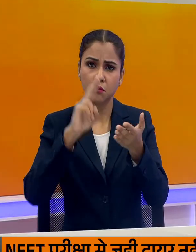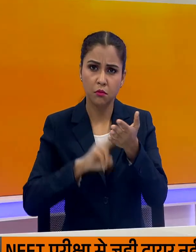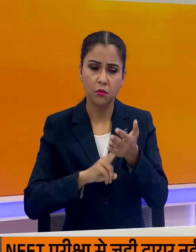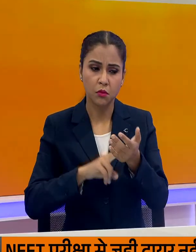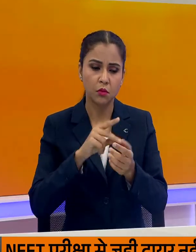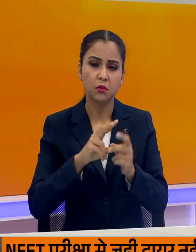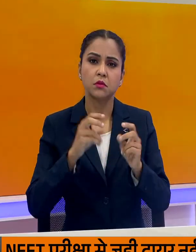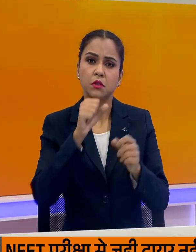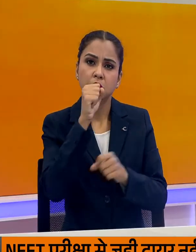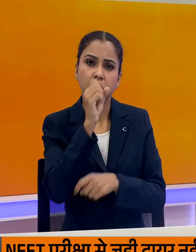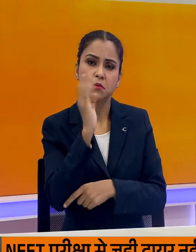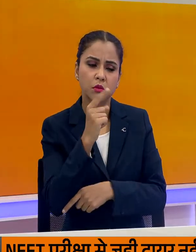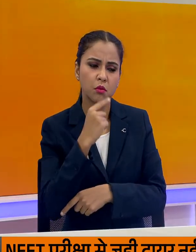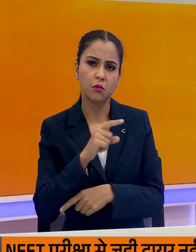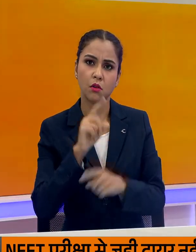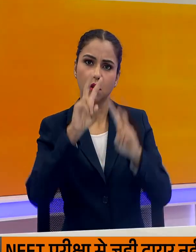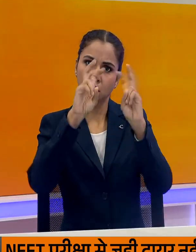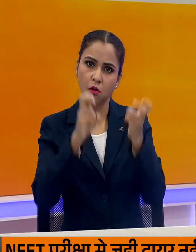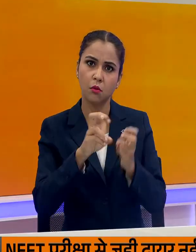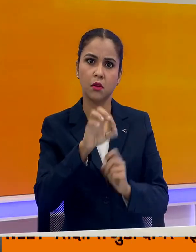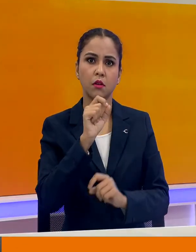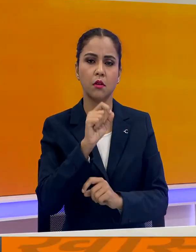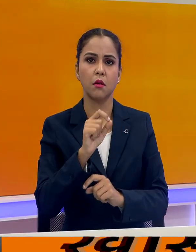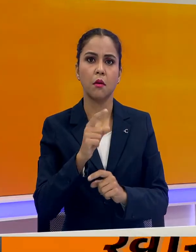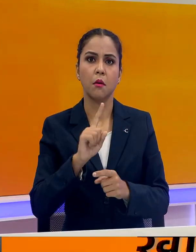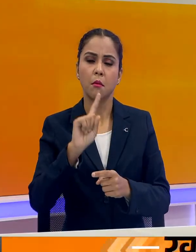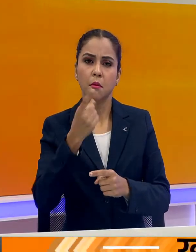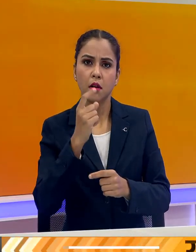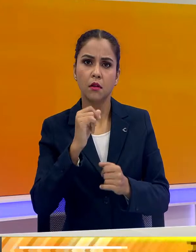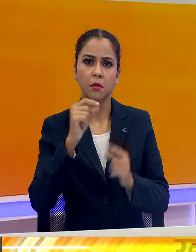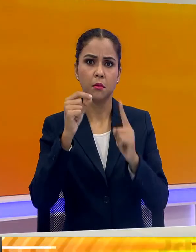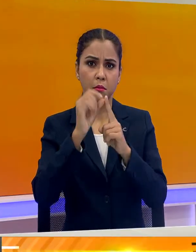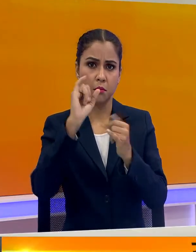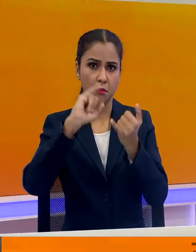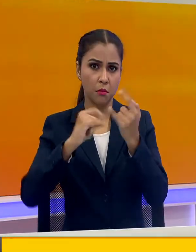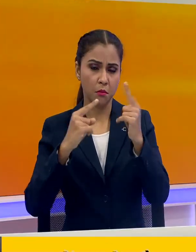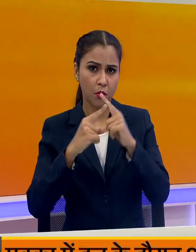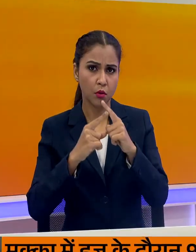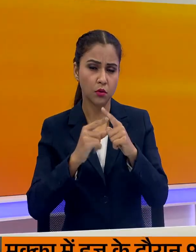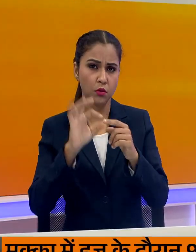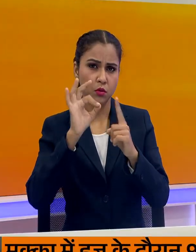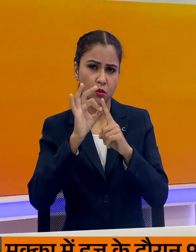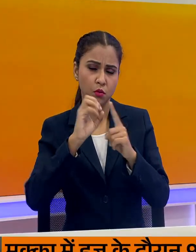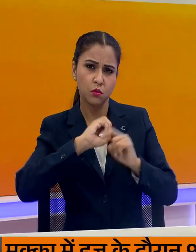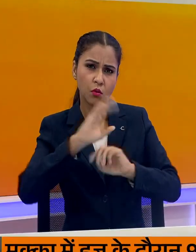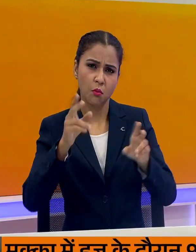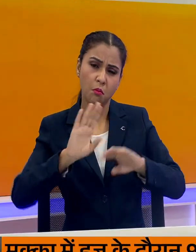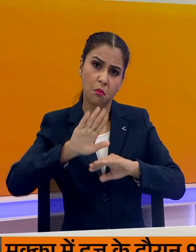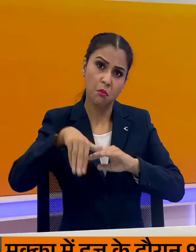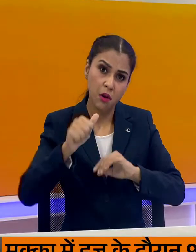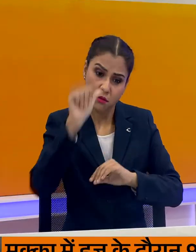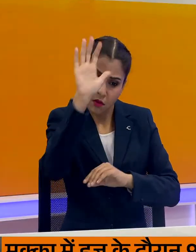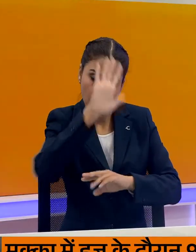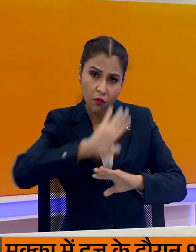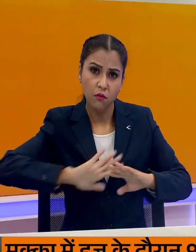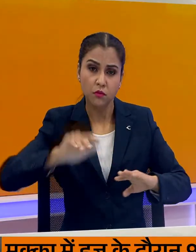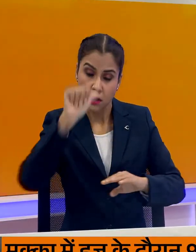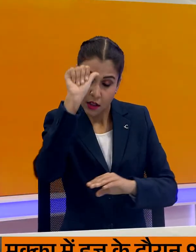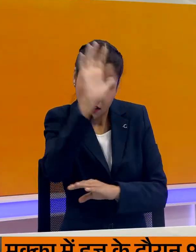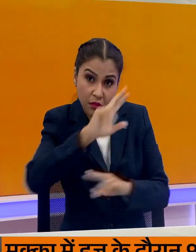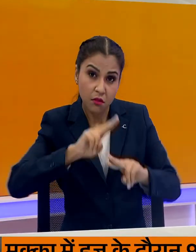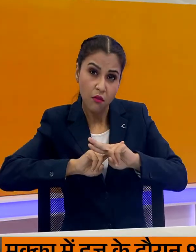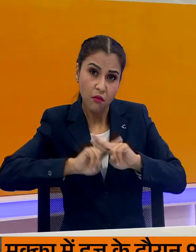बढ़ाया। पहले तो एक पोस्ट किया, ट्वीट किया, बाद में इसको पूरा देश भर में इन्होंने एक मुहिम बना दिया